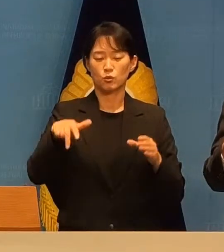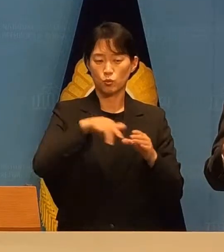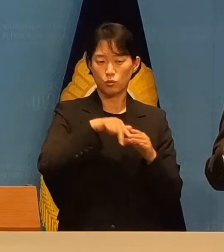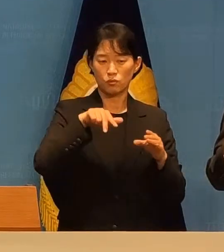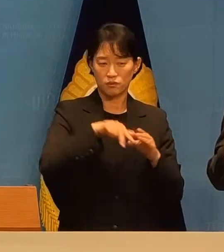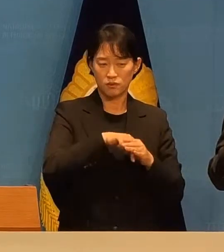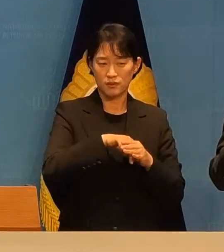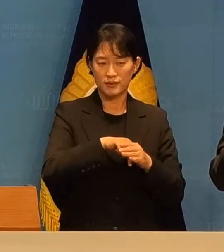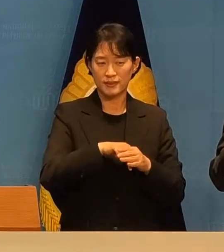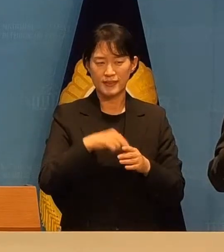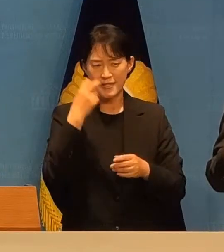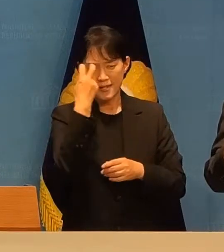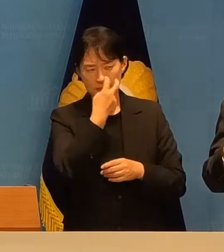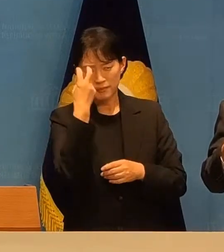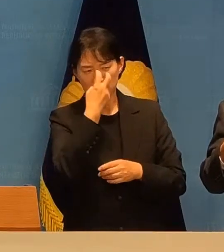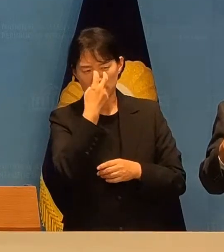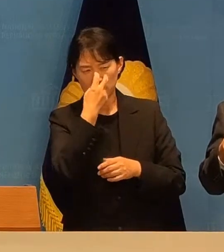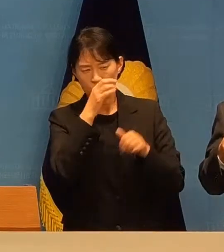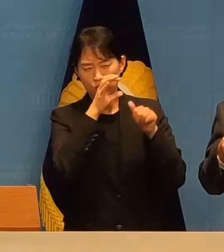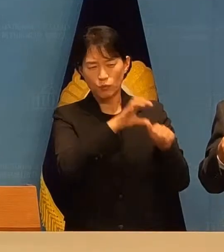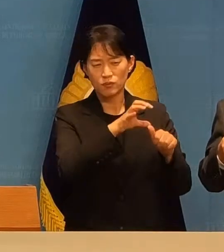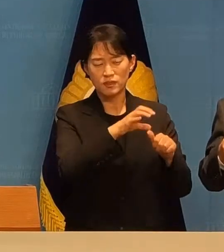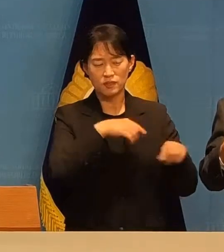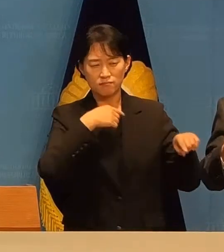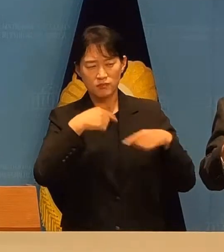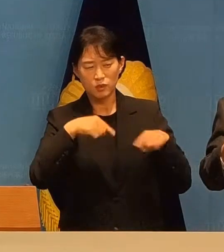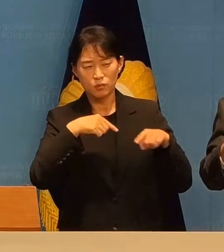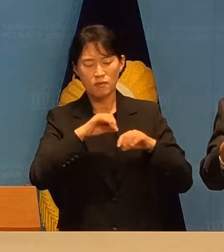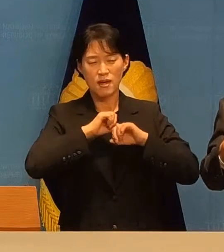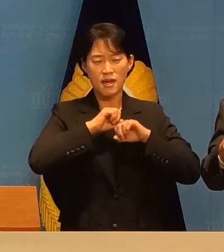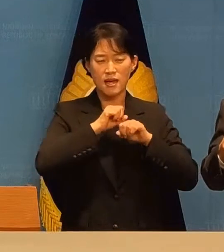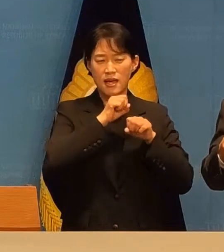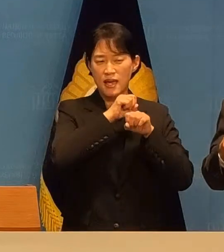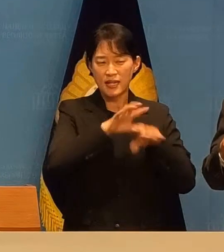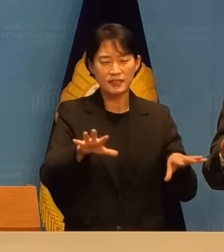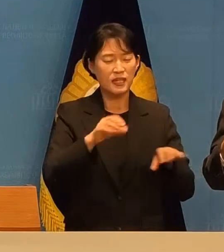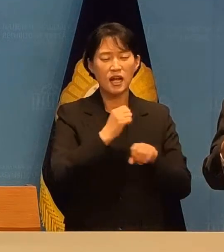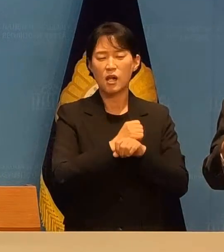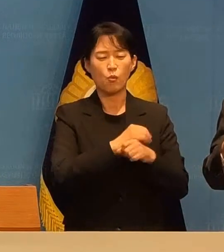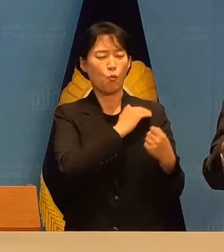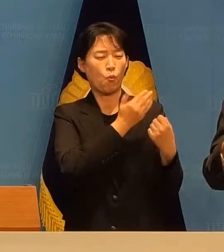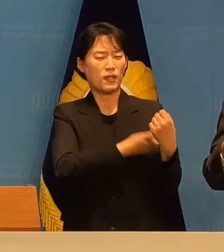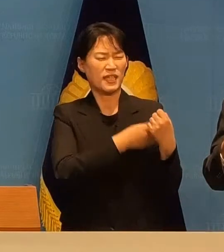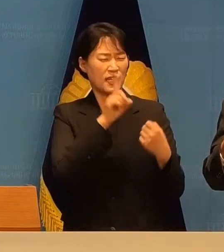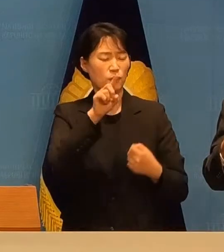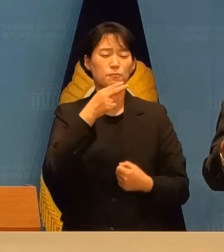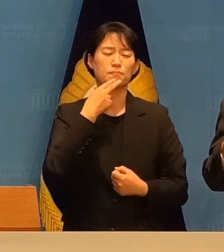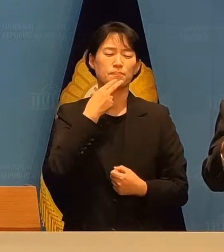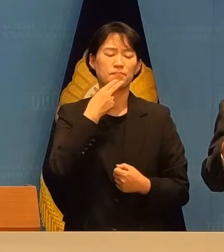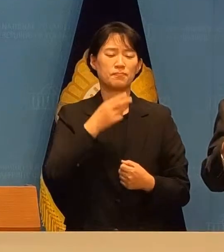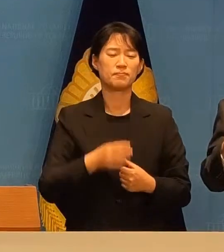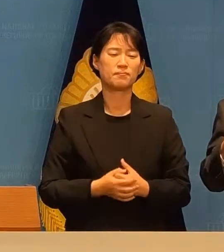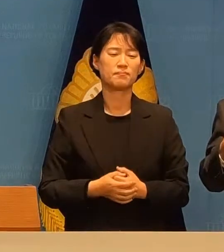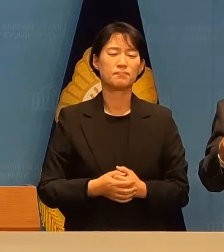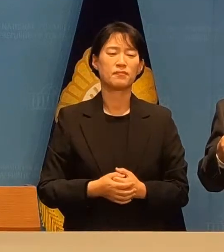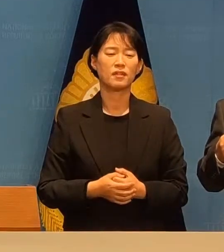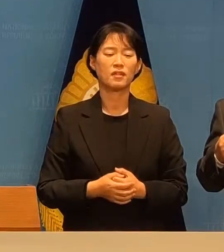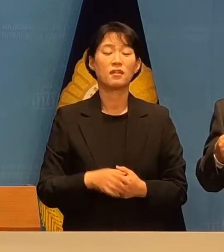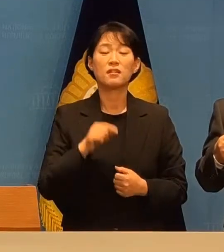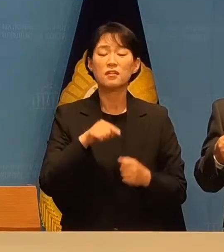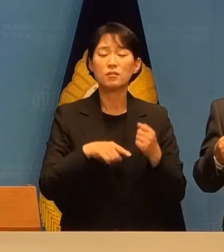종교를 감시, 통제, 지도, 해체할 권한이 단 한 줄도 존재하지 않습니다. 그